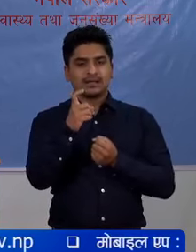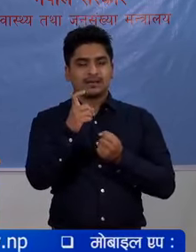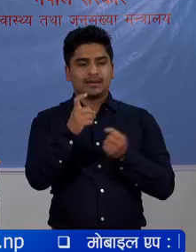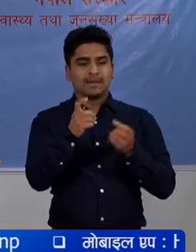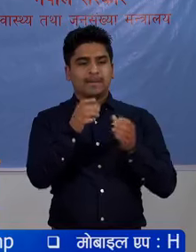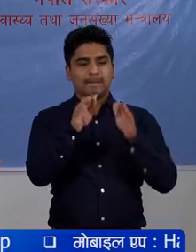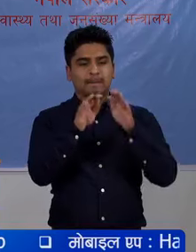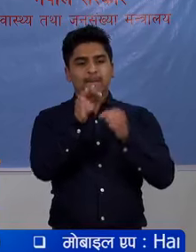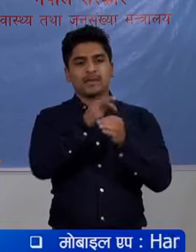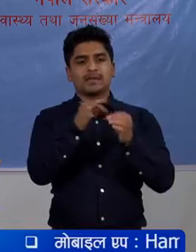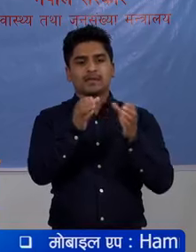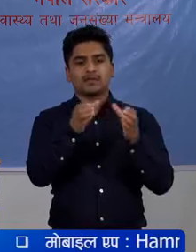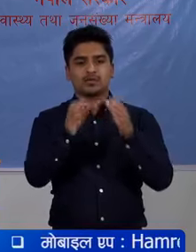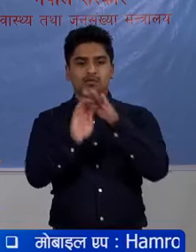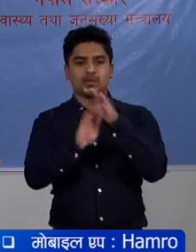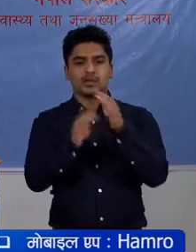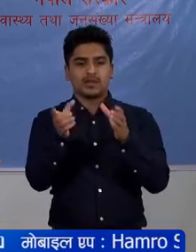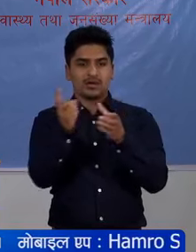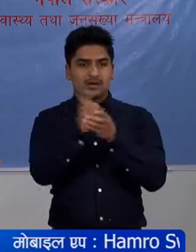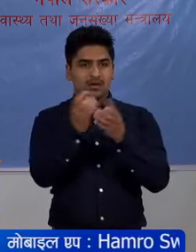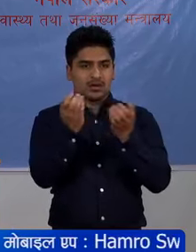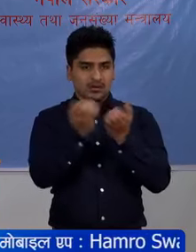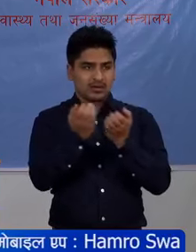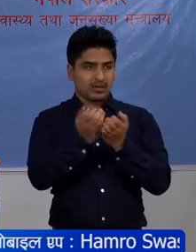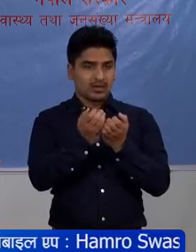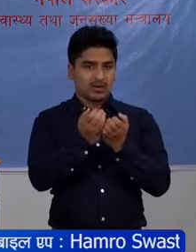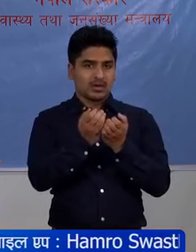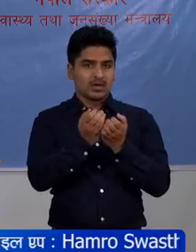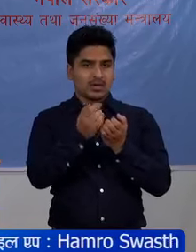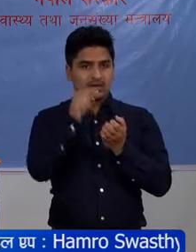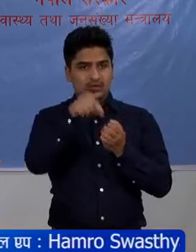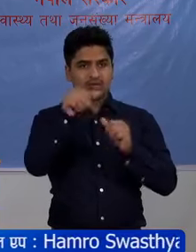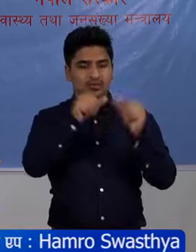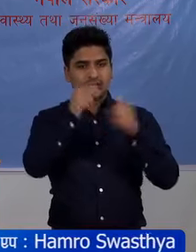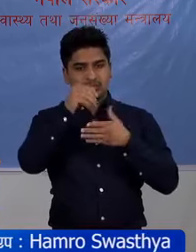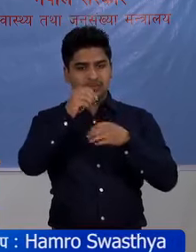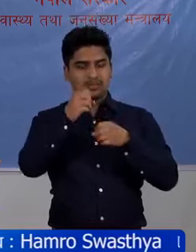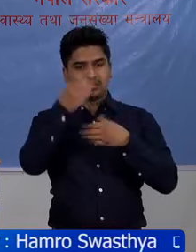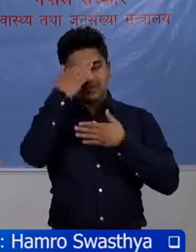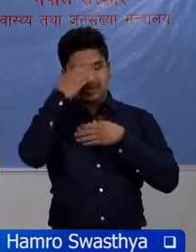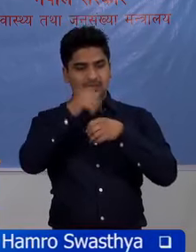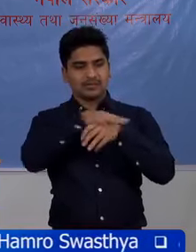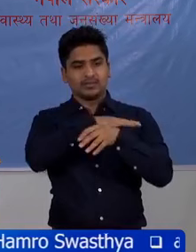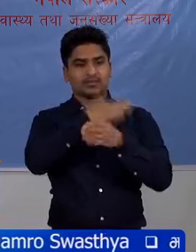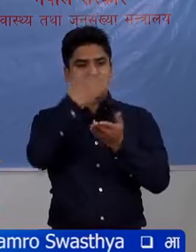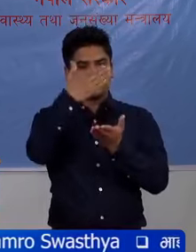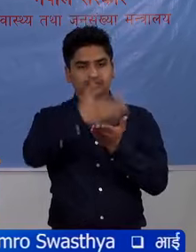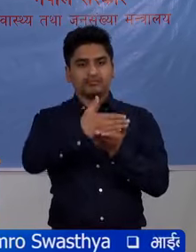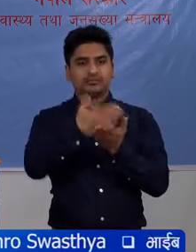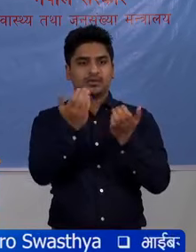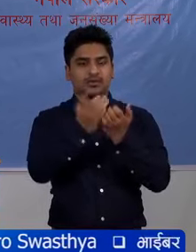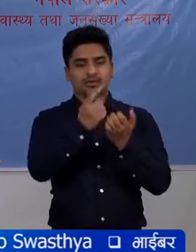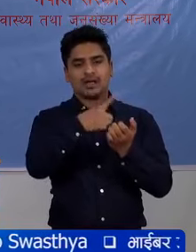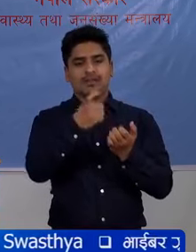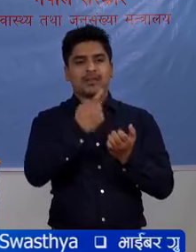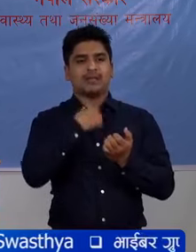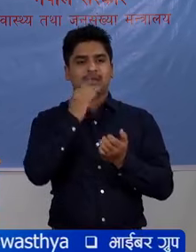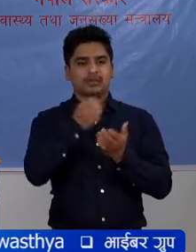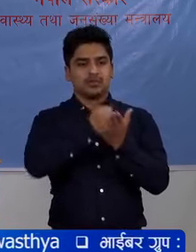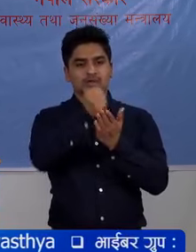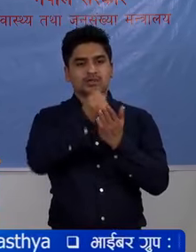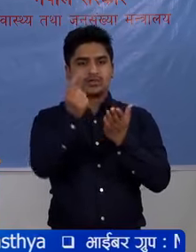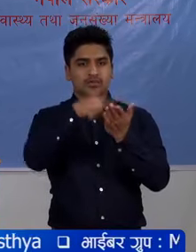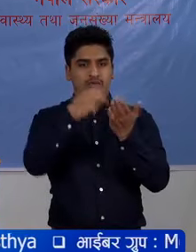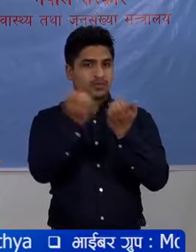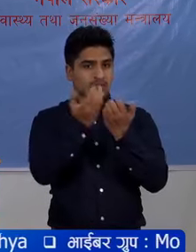कमीटी गठन करी यो शंक्रम अनुबाव बिरुद्द लण्णकों लागी हामिले प्रयास्वीर